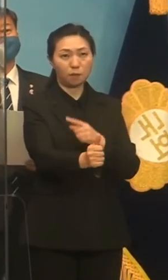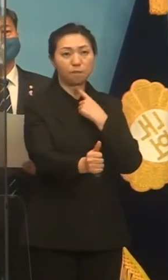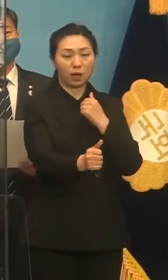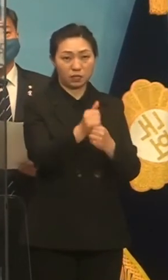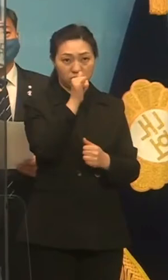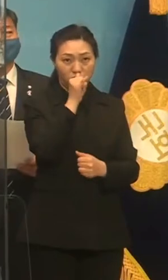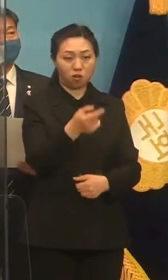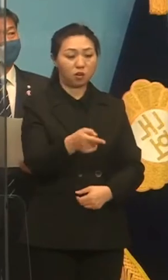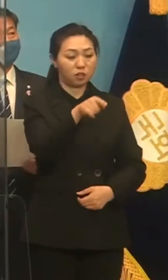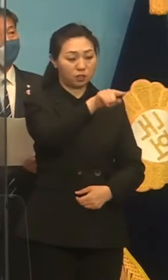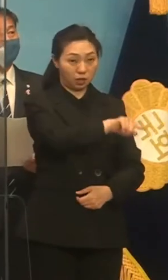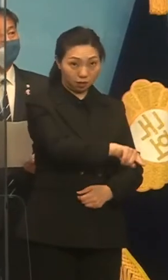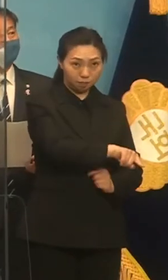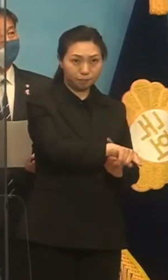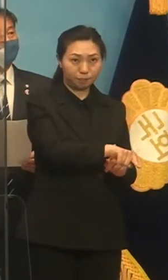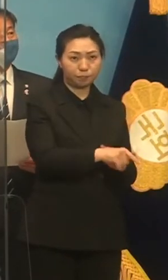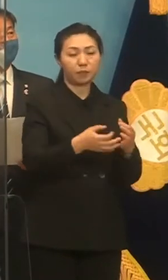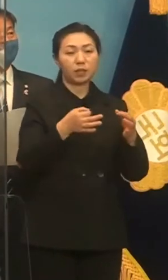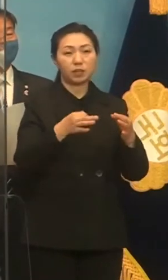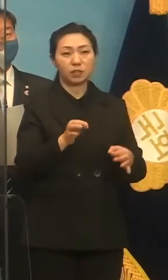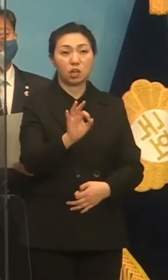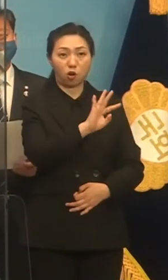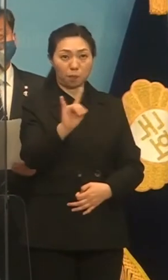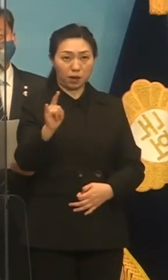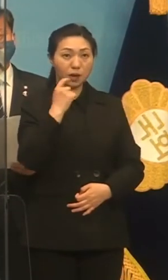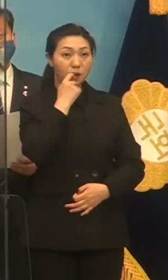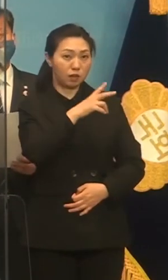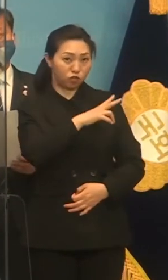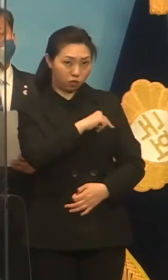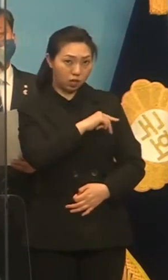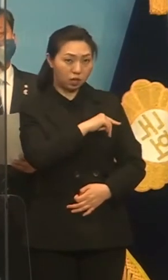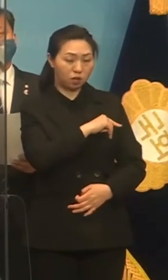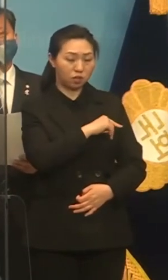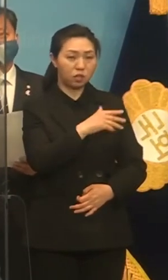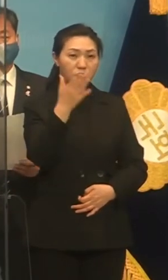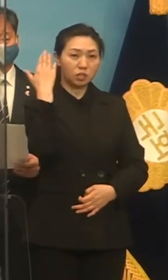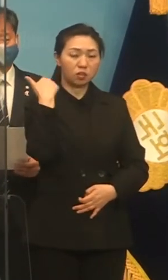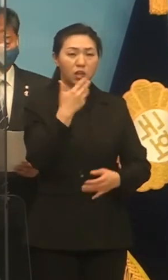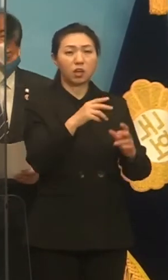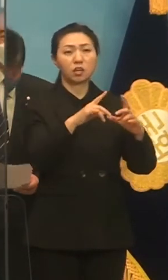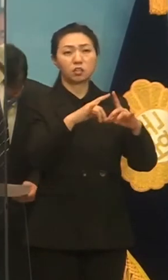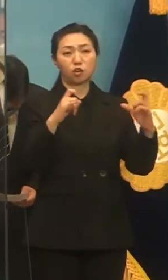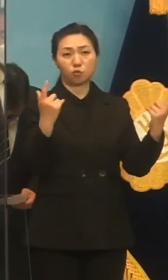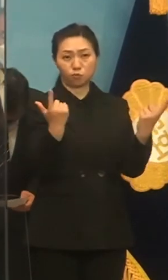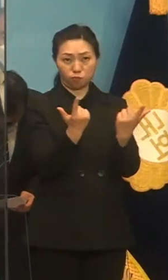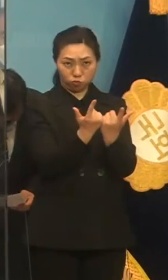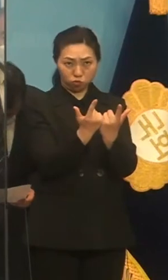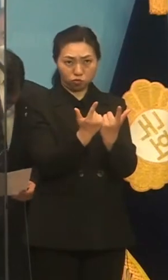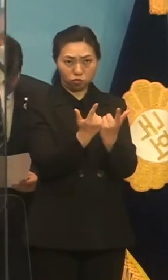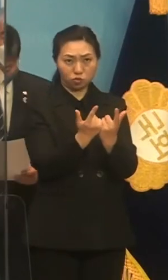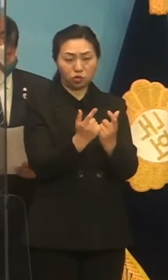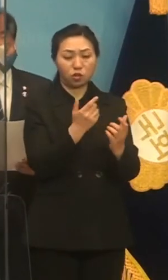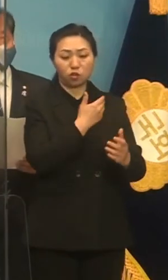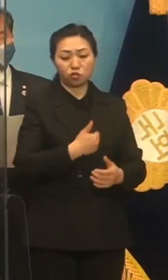거꾸로 어 김영 유에 표 15 숫자 송 모 구청 잘